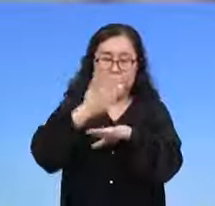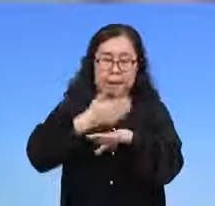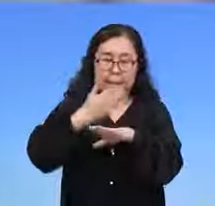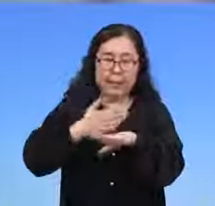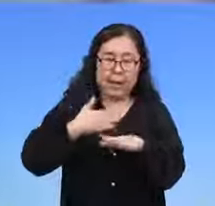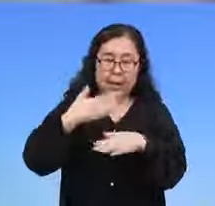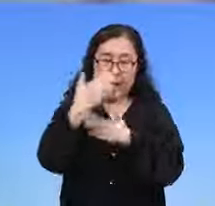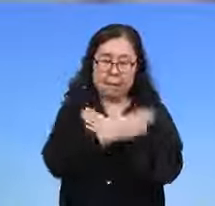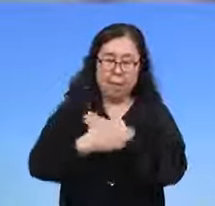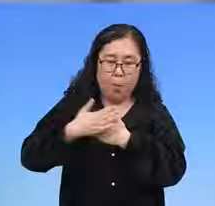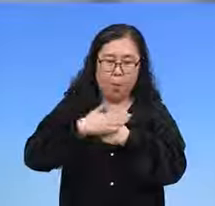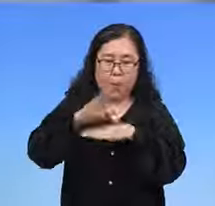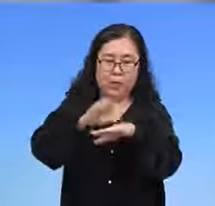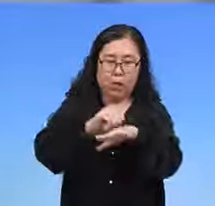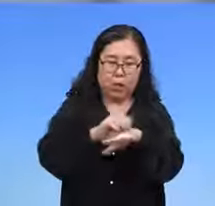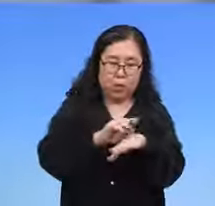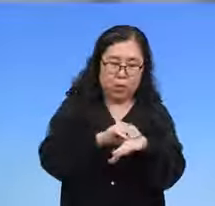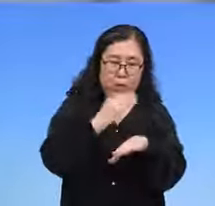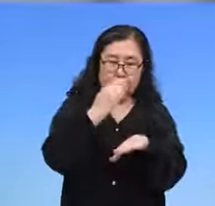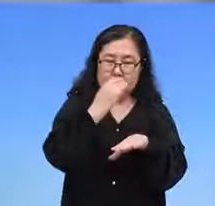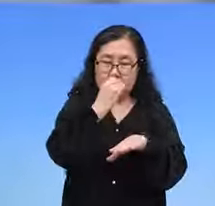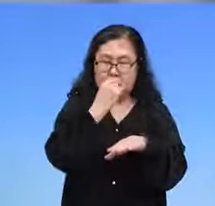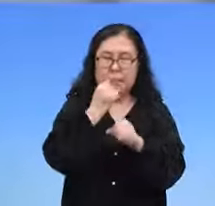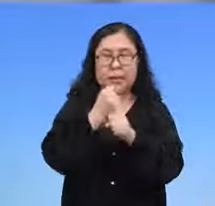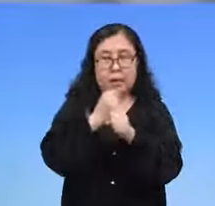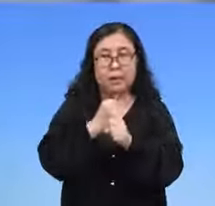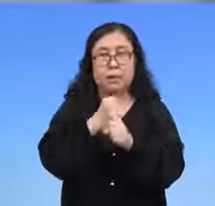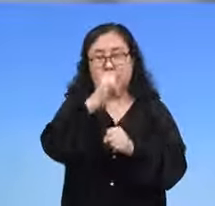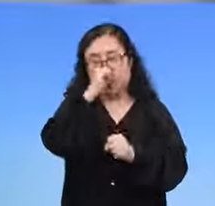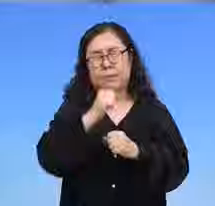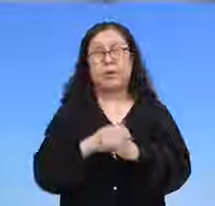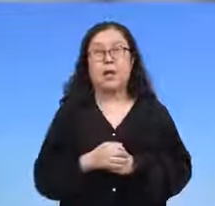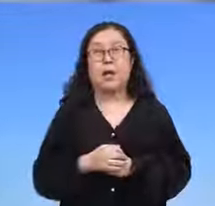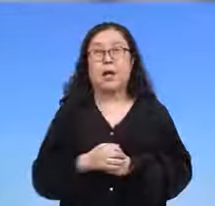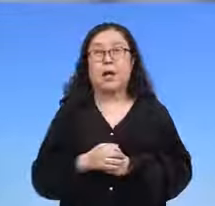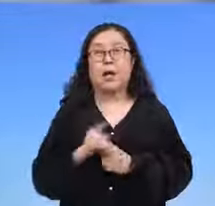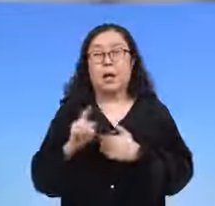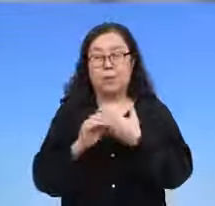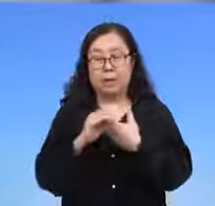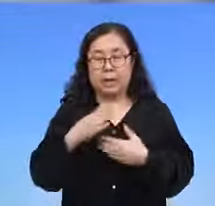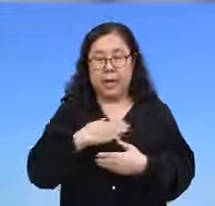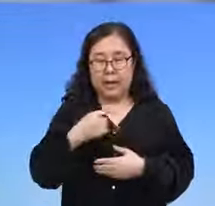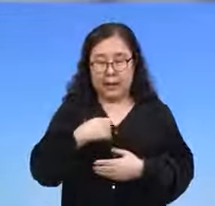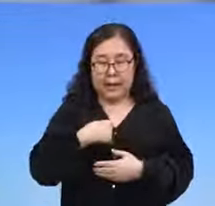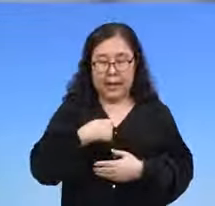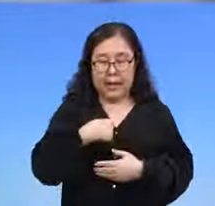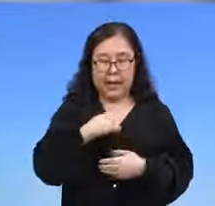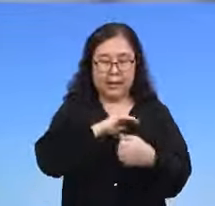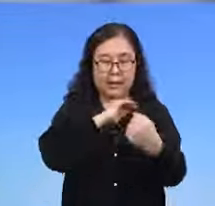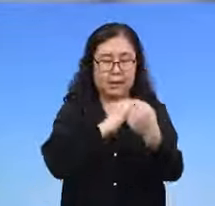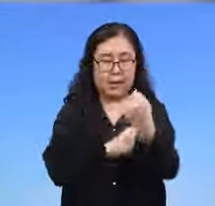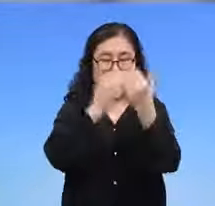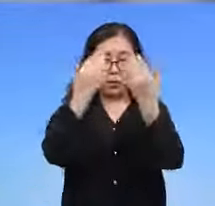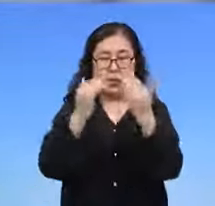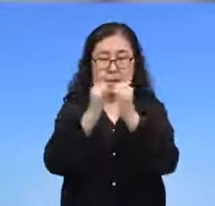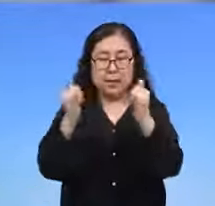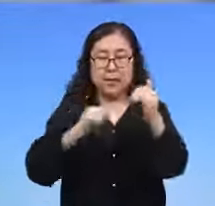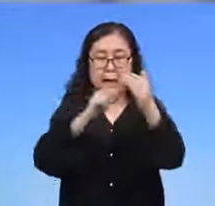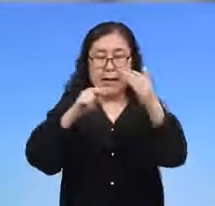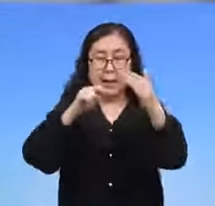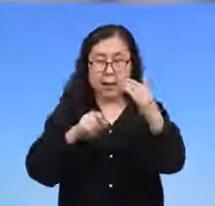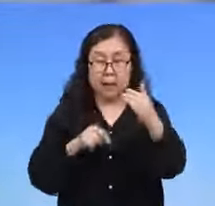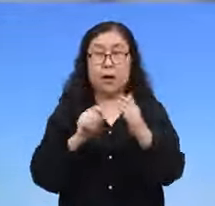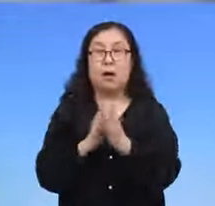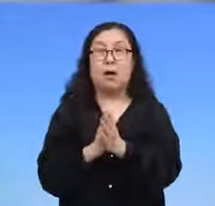감옥에서도 선택적인 감사가 저절로 나올 수 있도록, 그래야 내게 능력 주시는 자 안에서